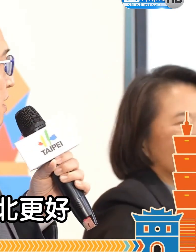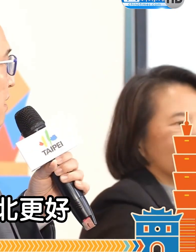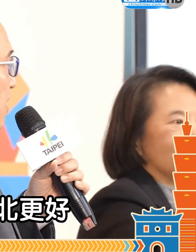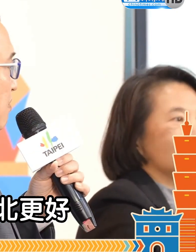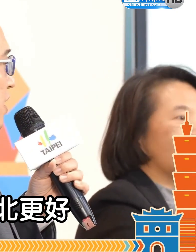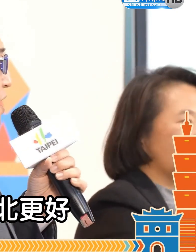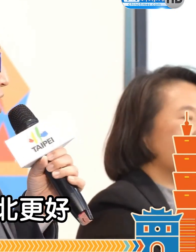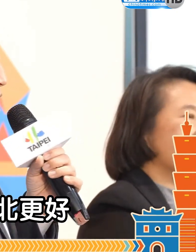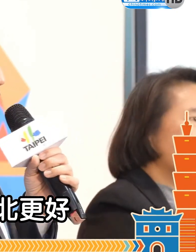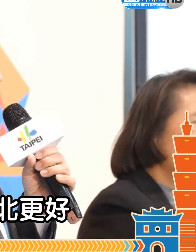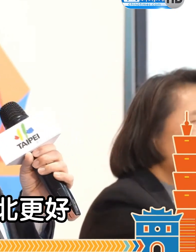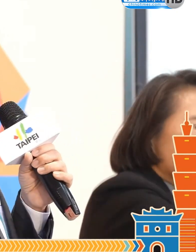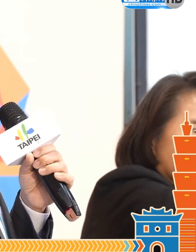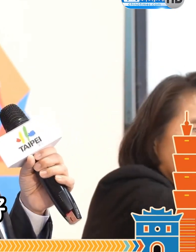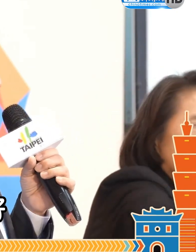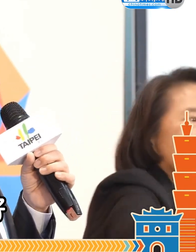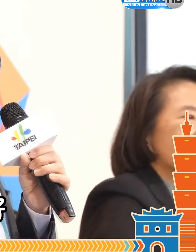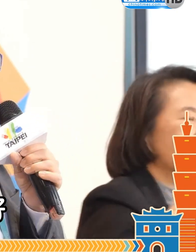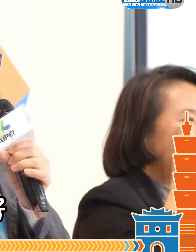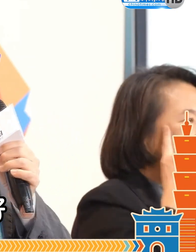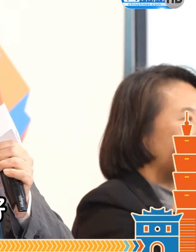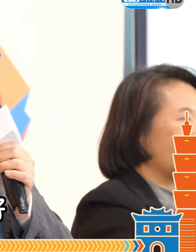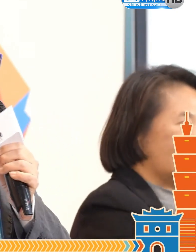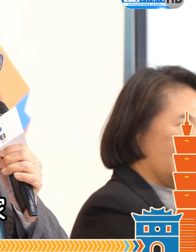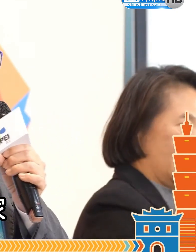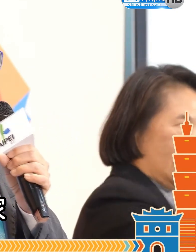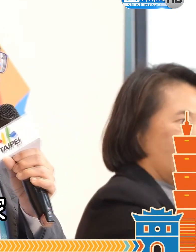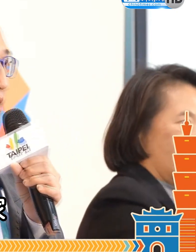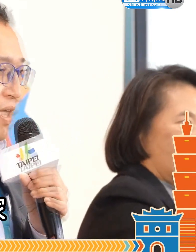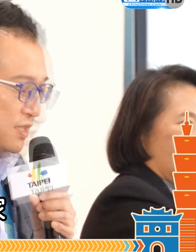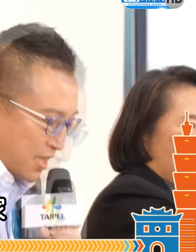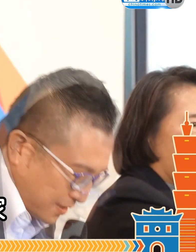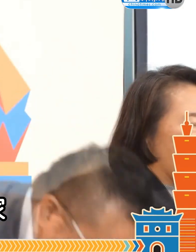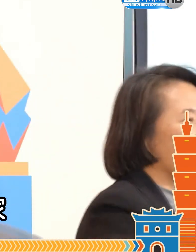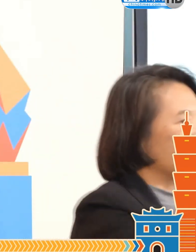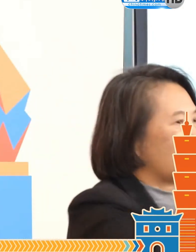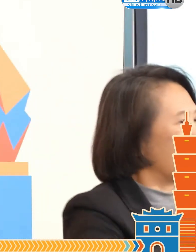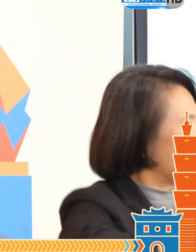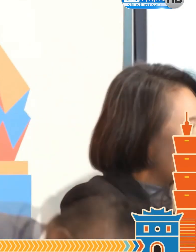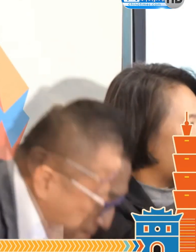待台北更好，台湾更好。谢谢大家。